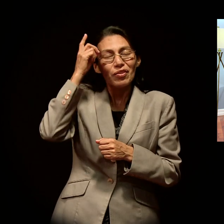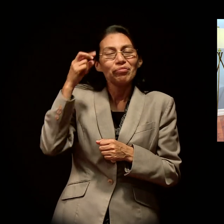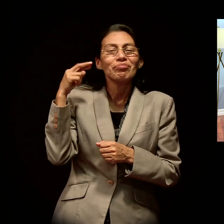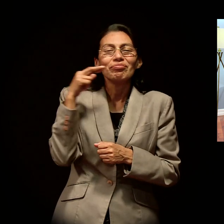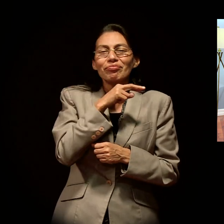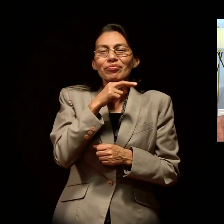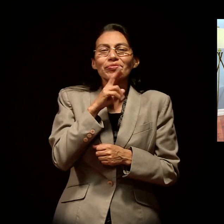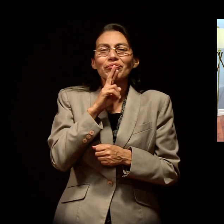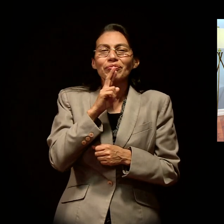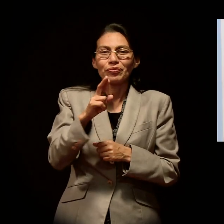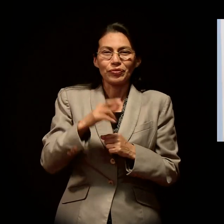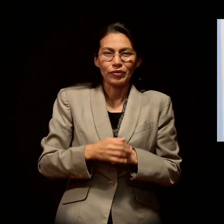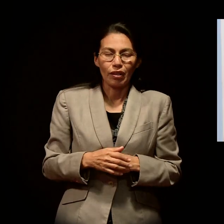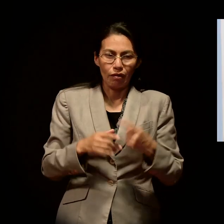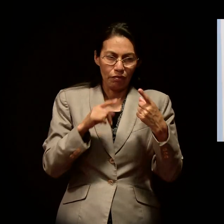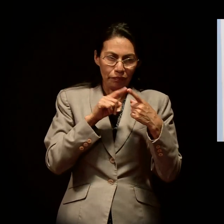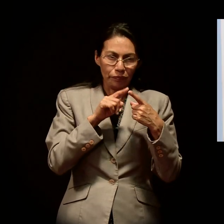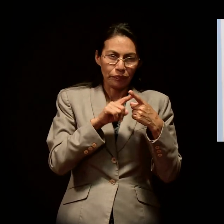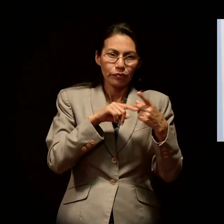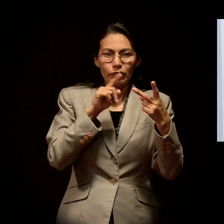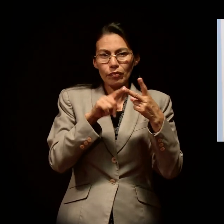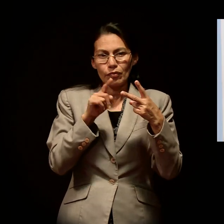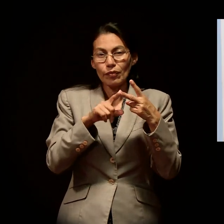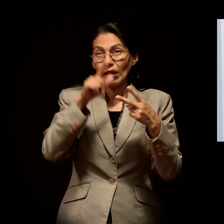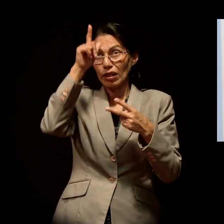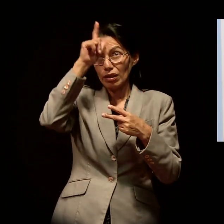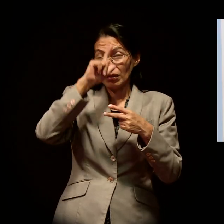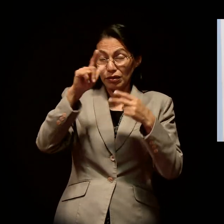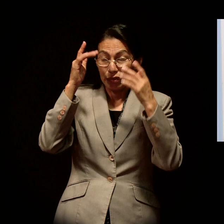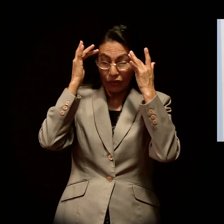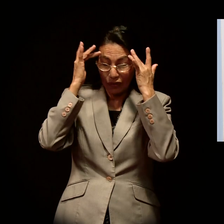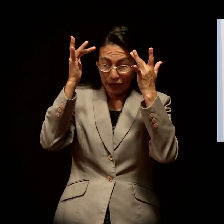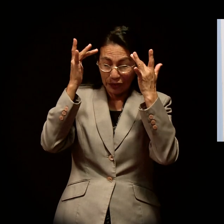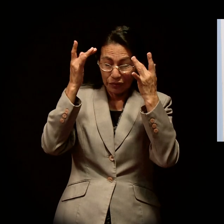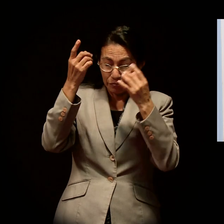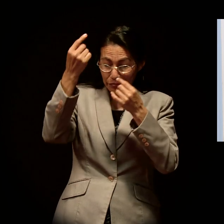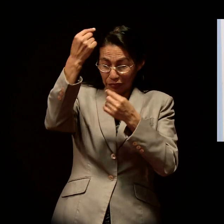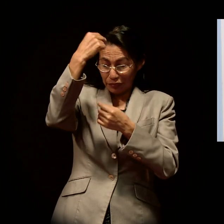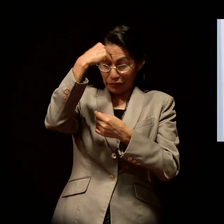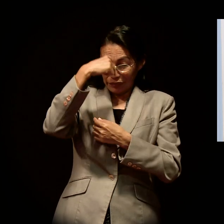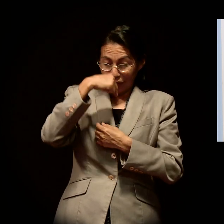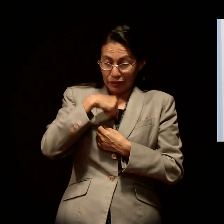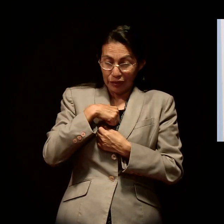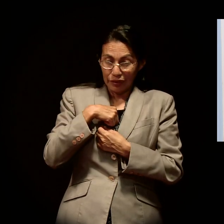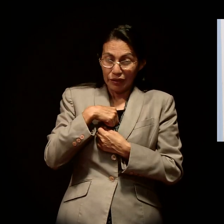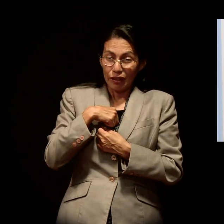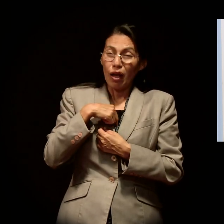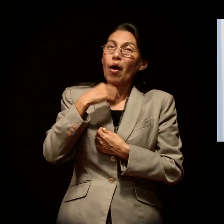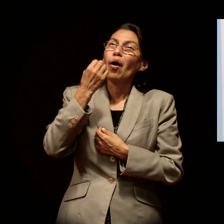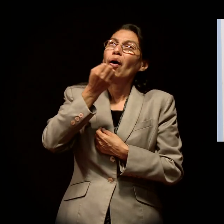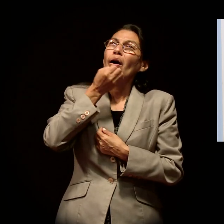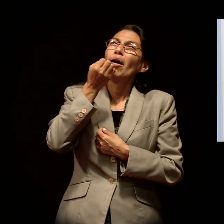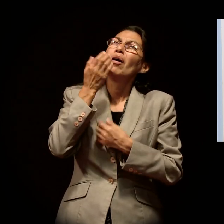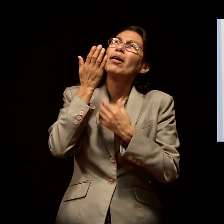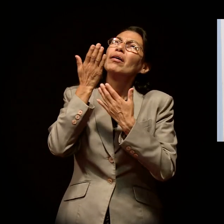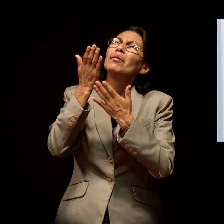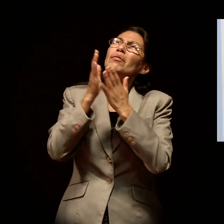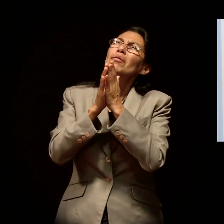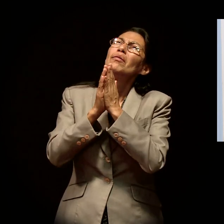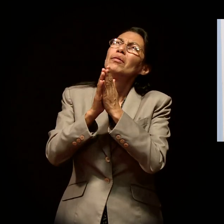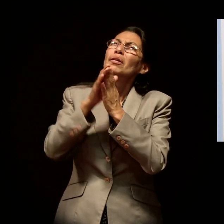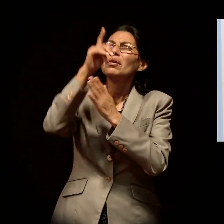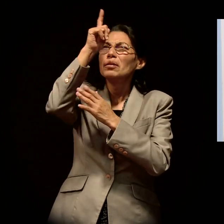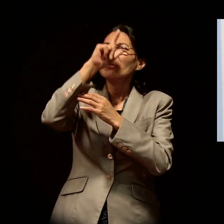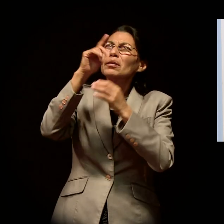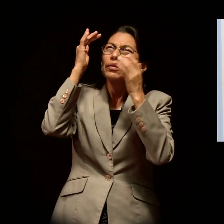ha contestado esa petición la otra la presencia del espíritu santo en nuestras vidas A